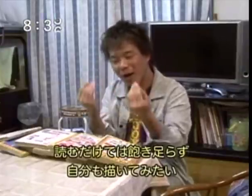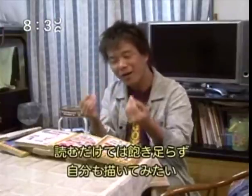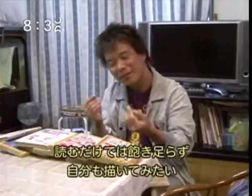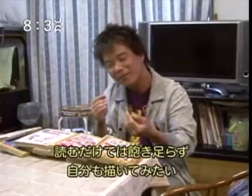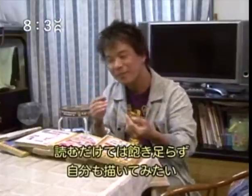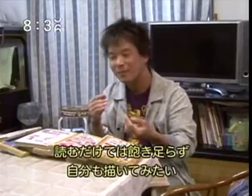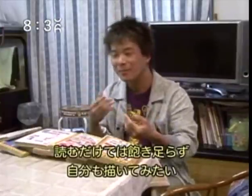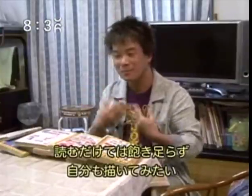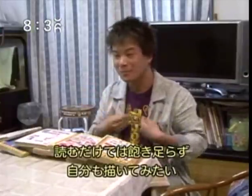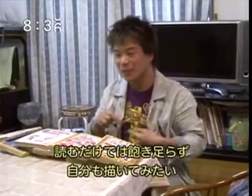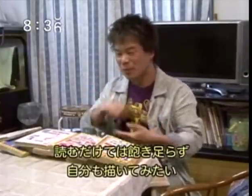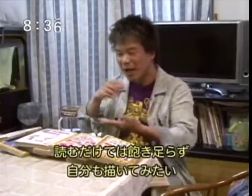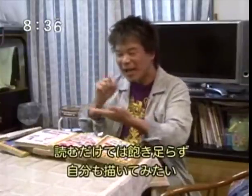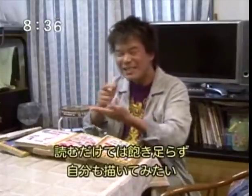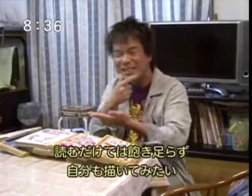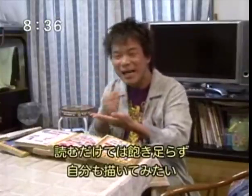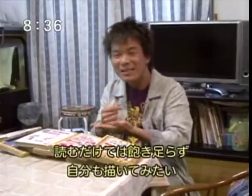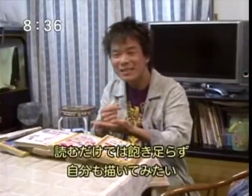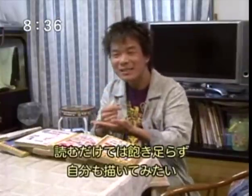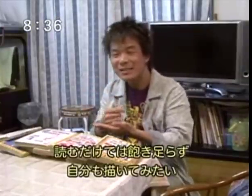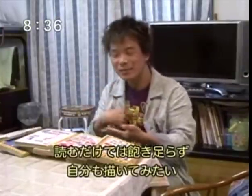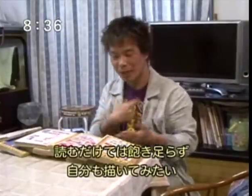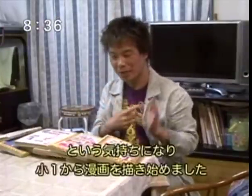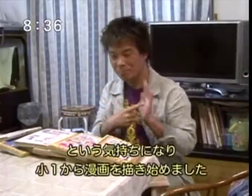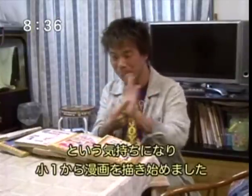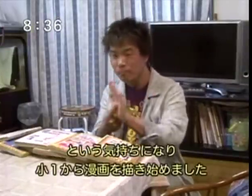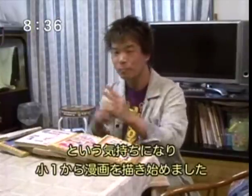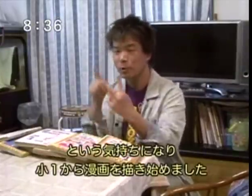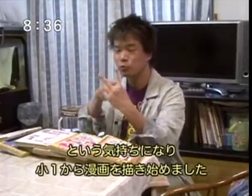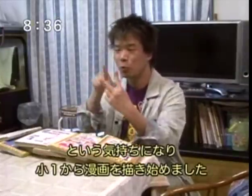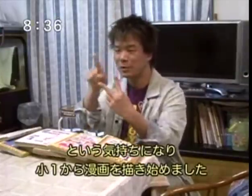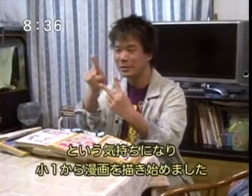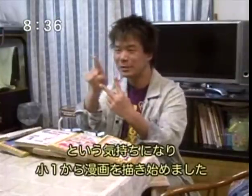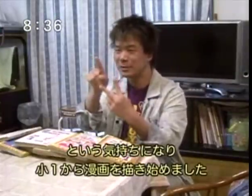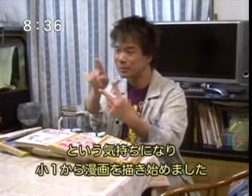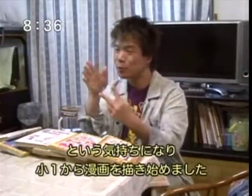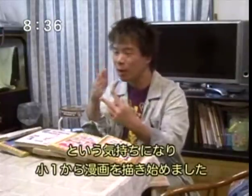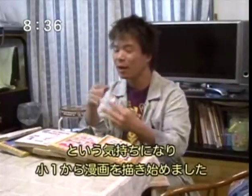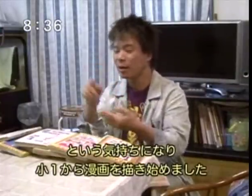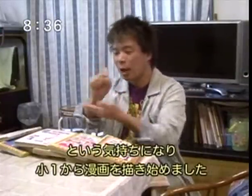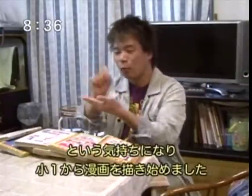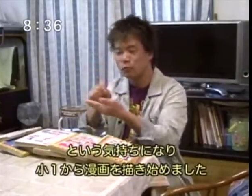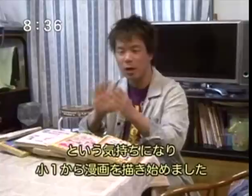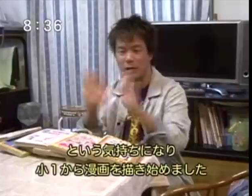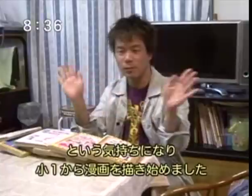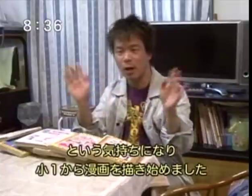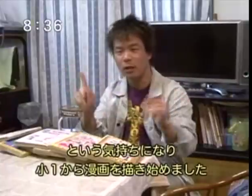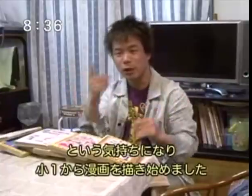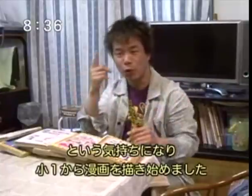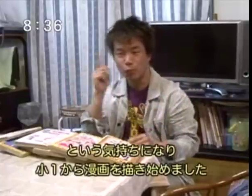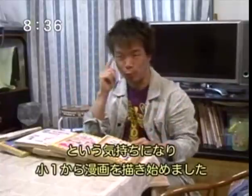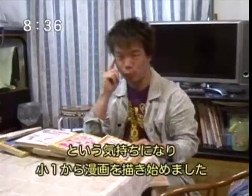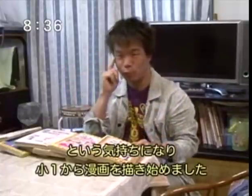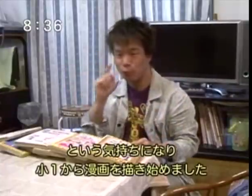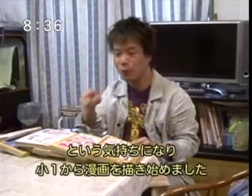読むだけでは飽き足らず自分も書いてみたいという気持ちになり小1から漫画を描き始めました。